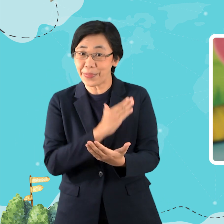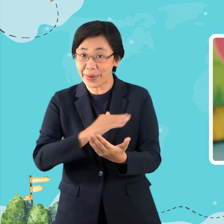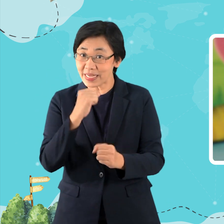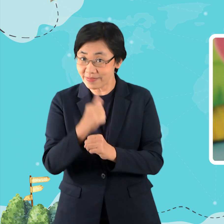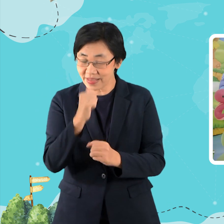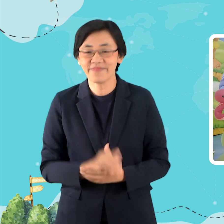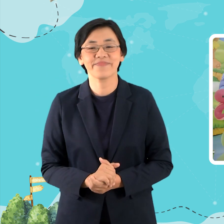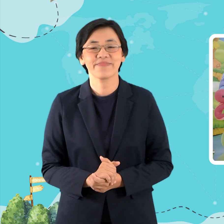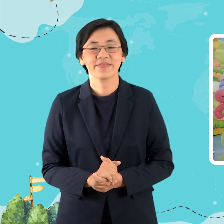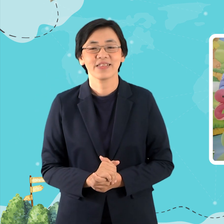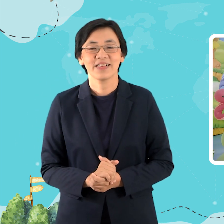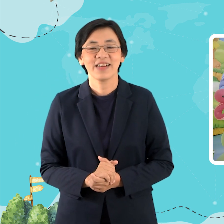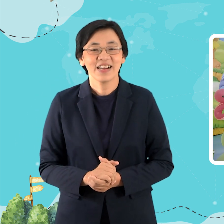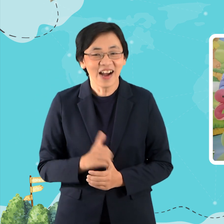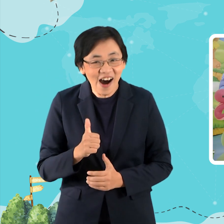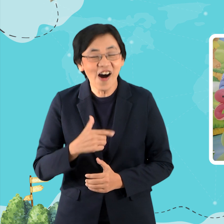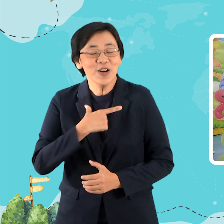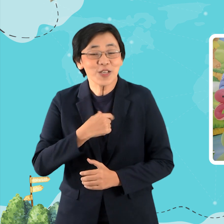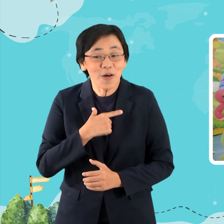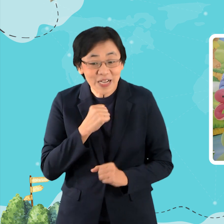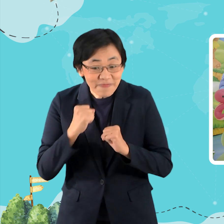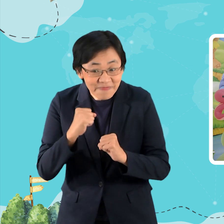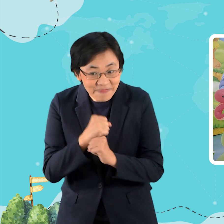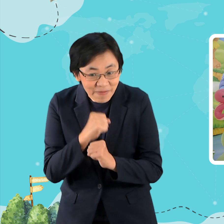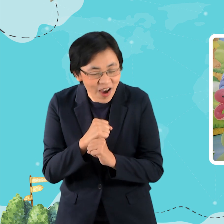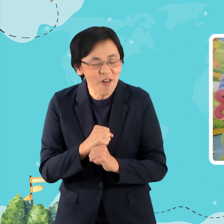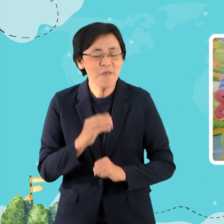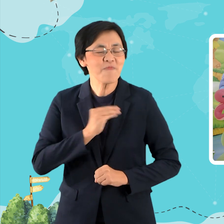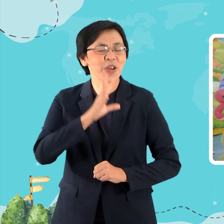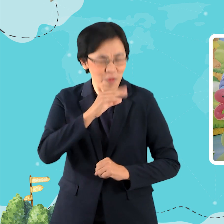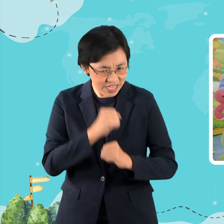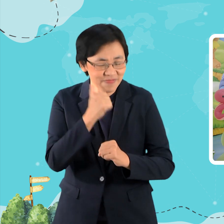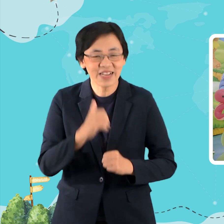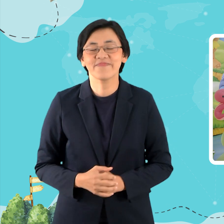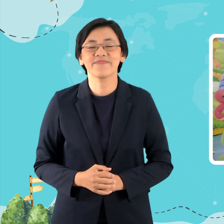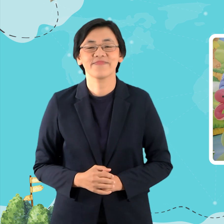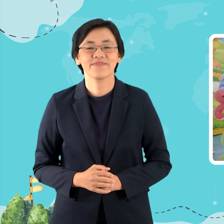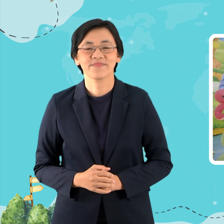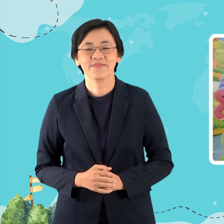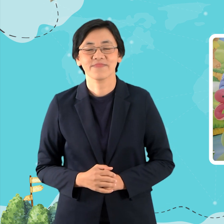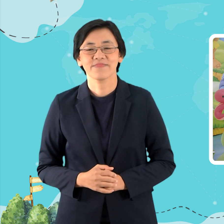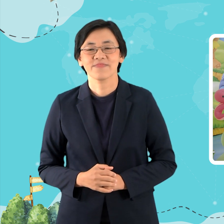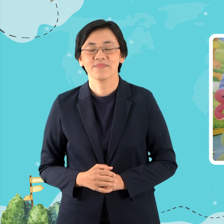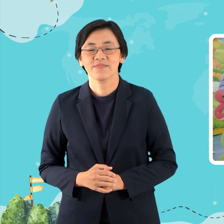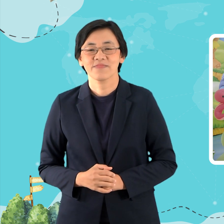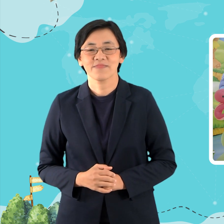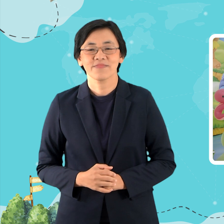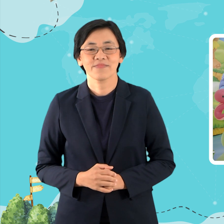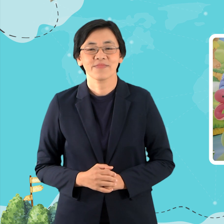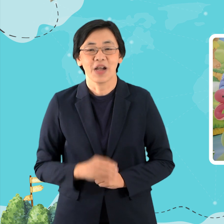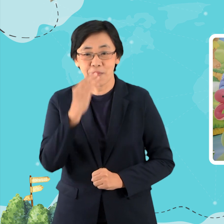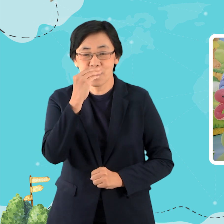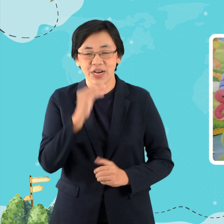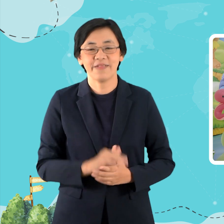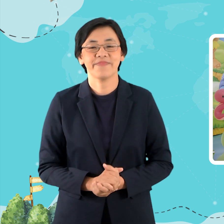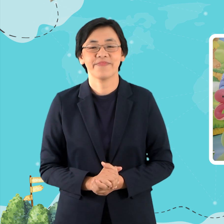โอ้โหแน่ชอบท้าทายกลัวที่ไหนฮะ ได้เลยครับ งั้นเดี๋ยวลองดู เดี๋ยวต้นพูดให้นะ